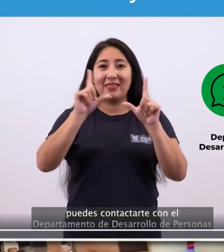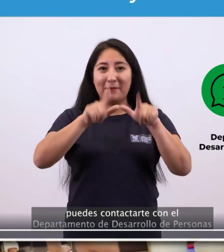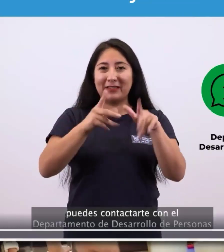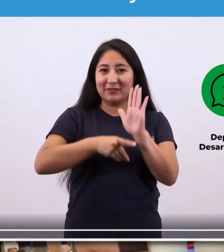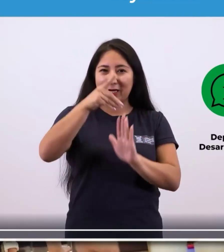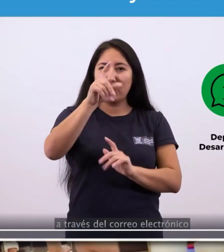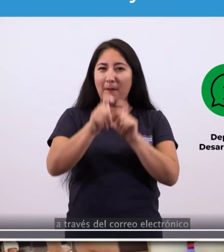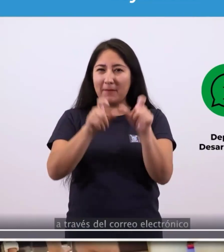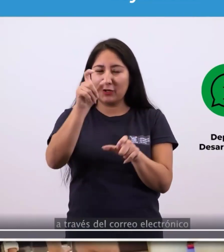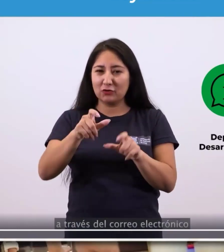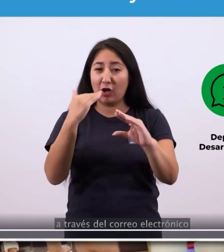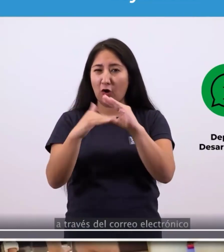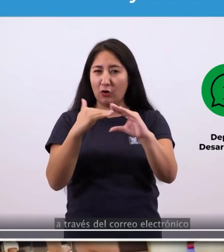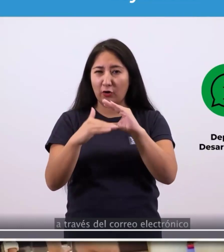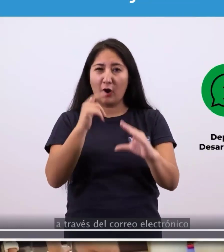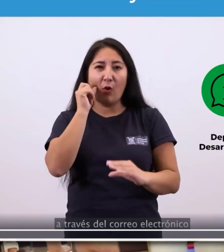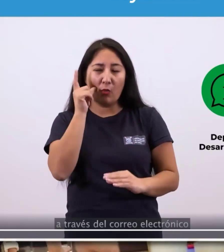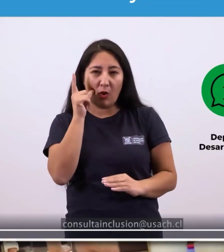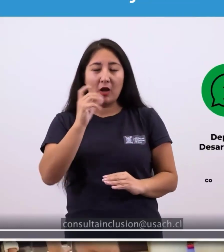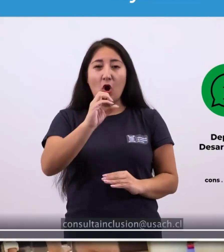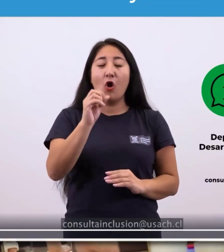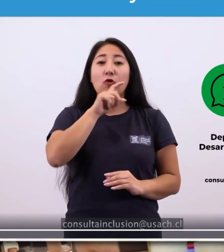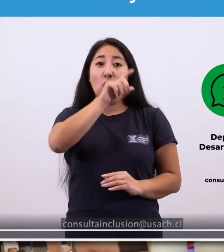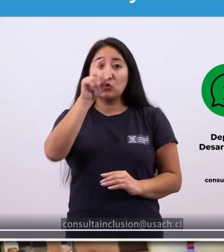de Personas a través del correo electrónico